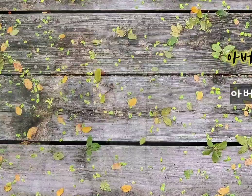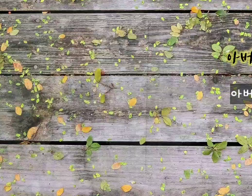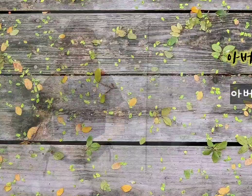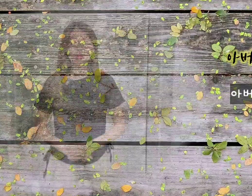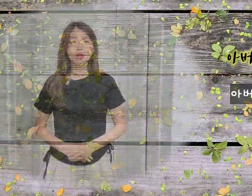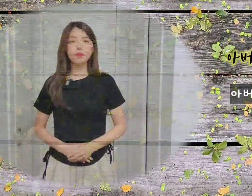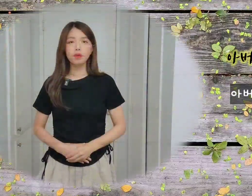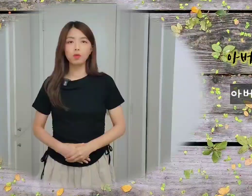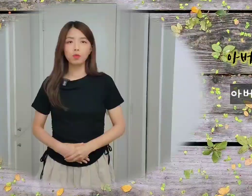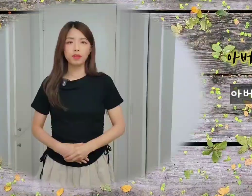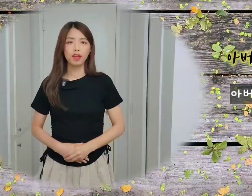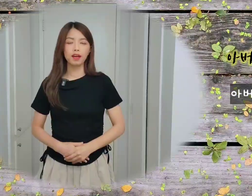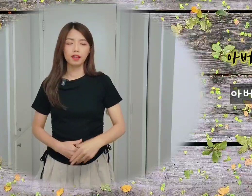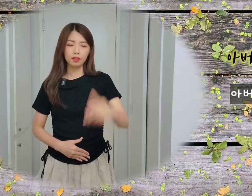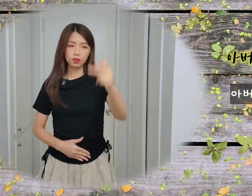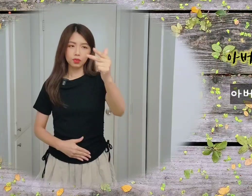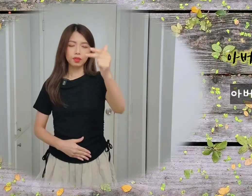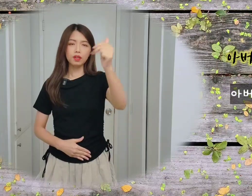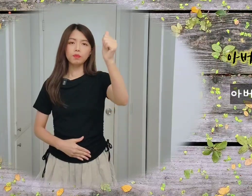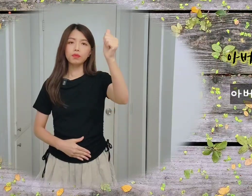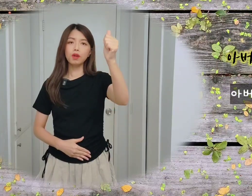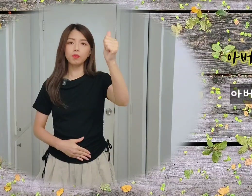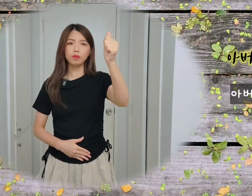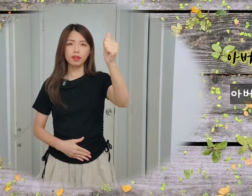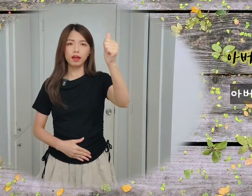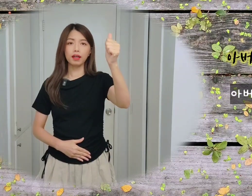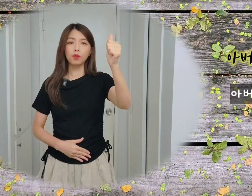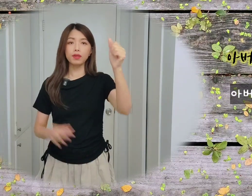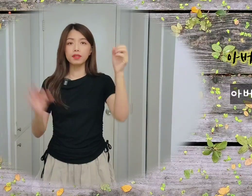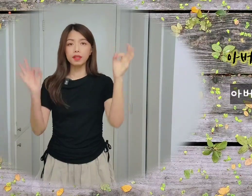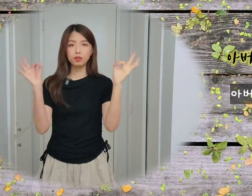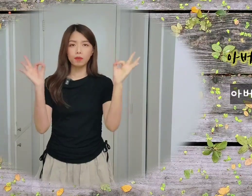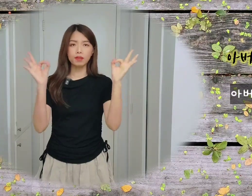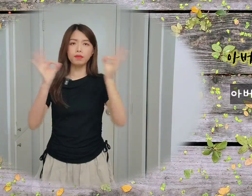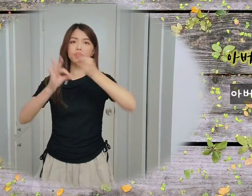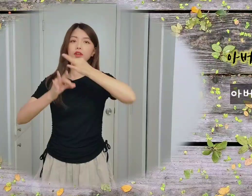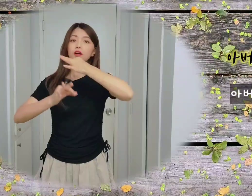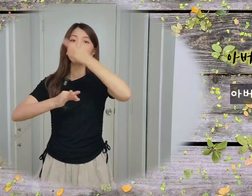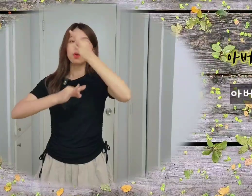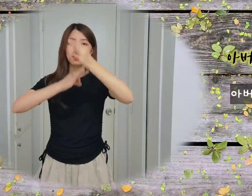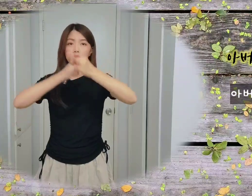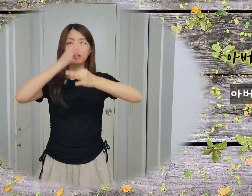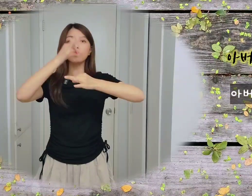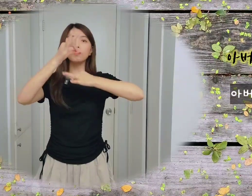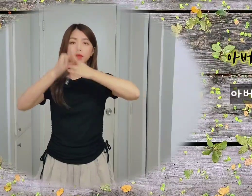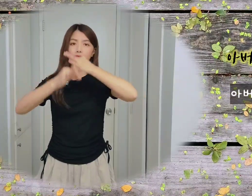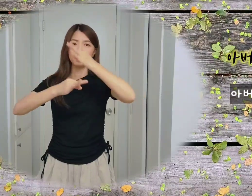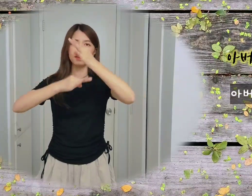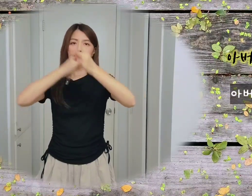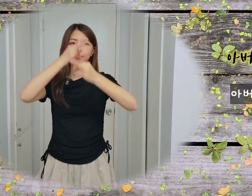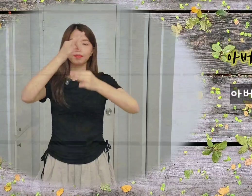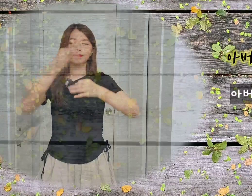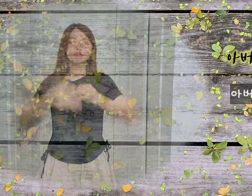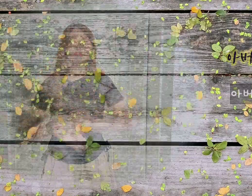눈물로 주를 불러봅니다. 주를 불러봅니다. 아까 외치다 수어 말씀드렸죠?